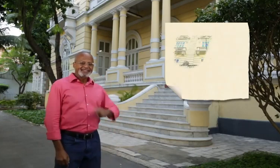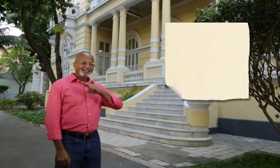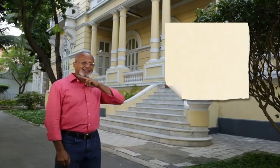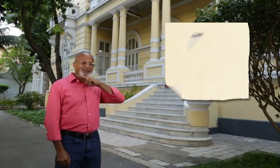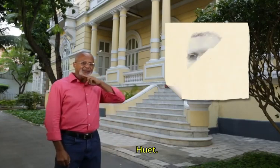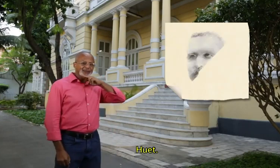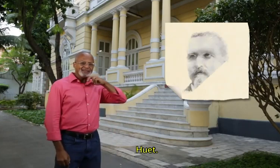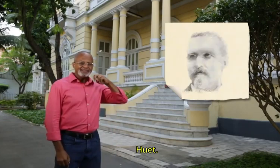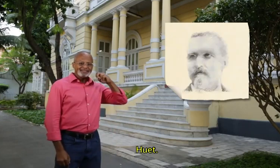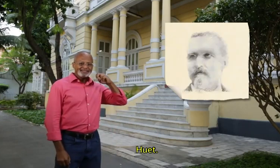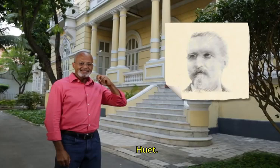UE.